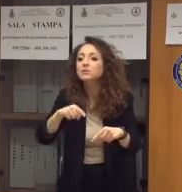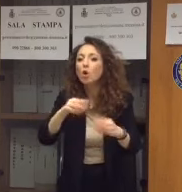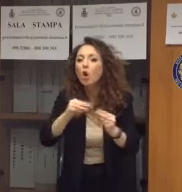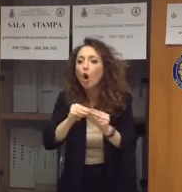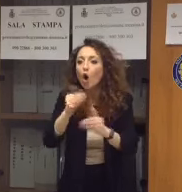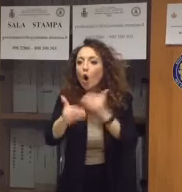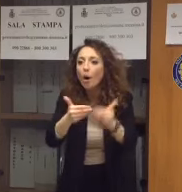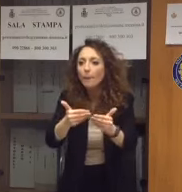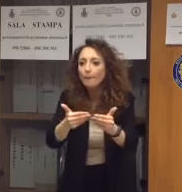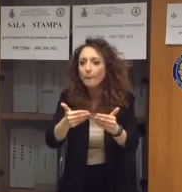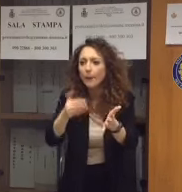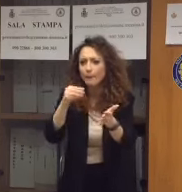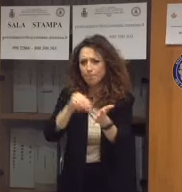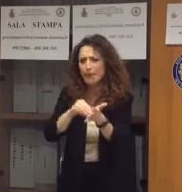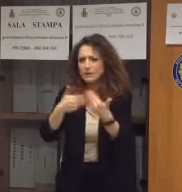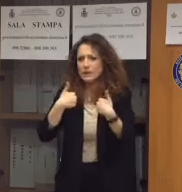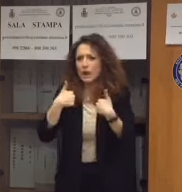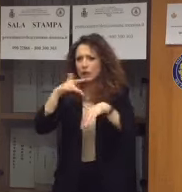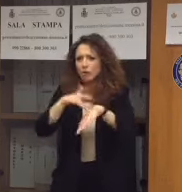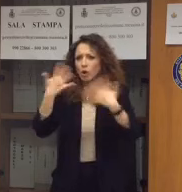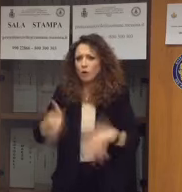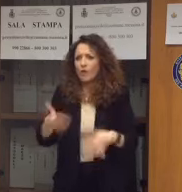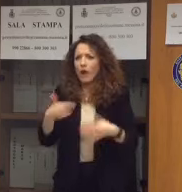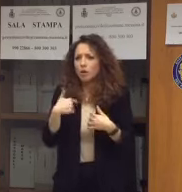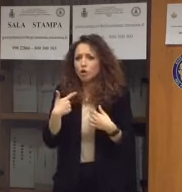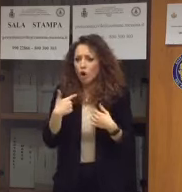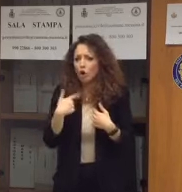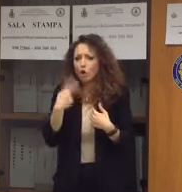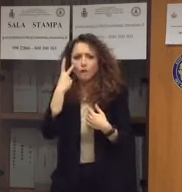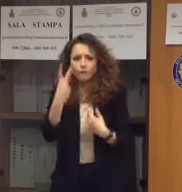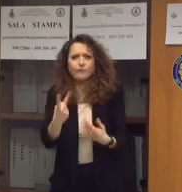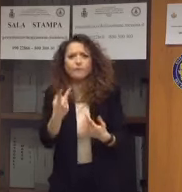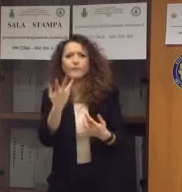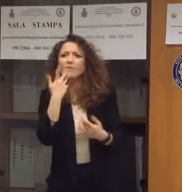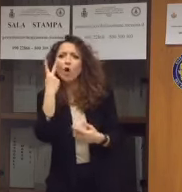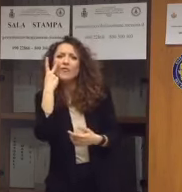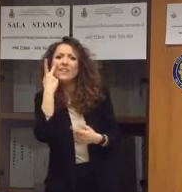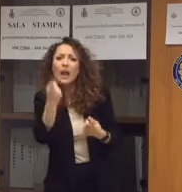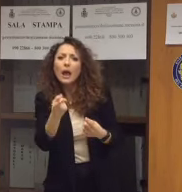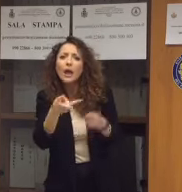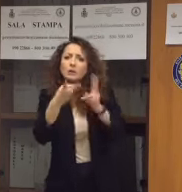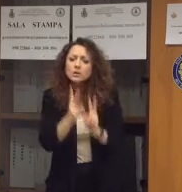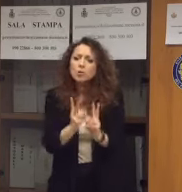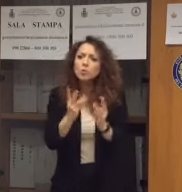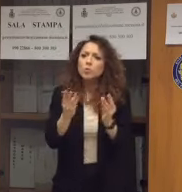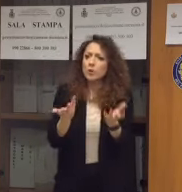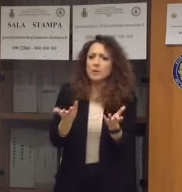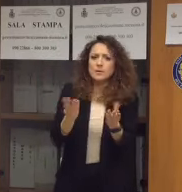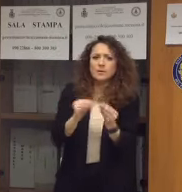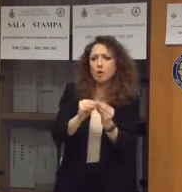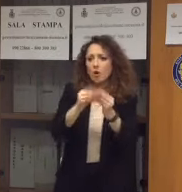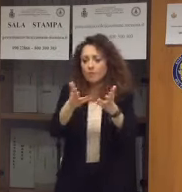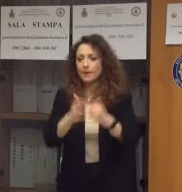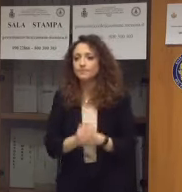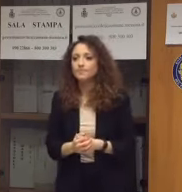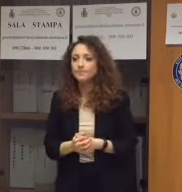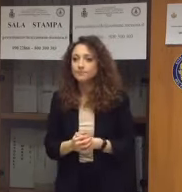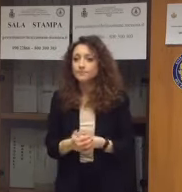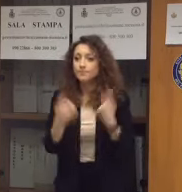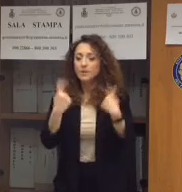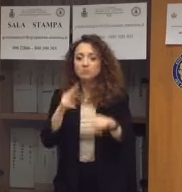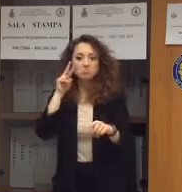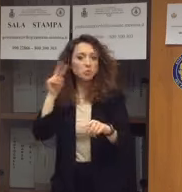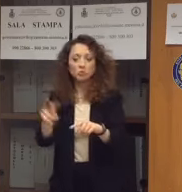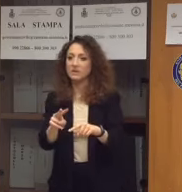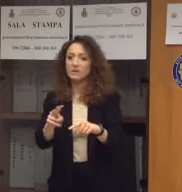due quartieri per vedere anche materialmente, io stessa mi sono seduta per aiutare a fare la domanda, quindi da questo punto di vista